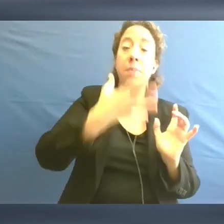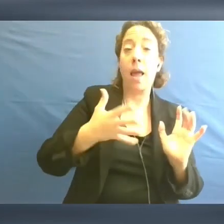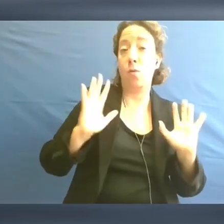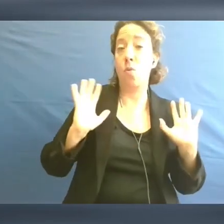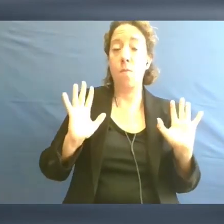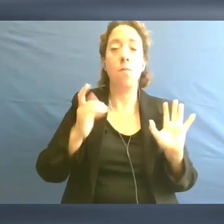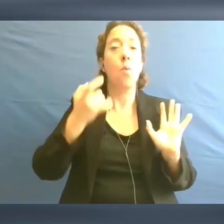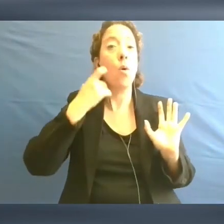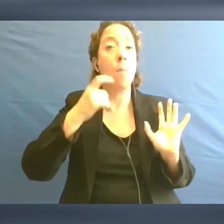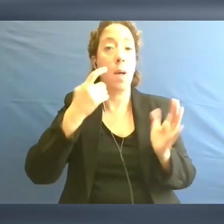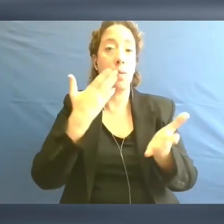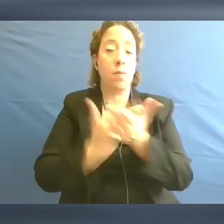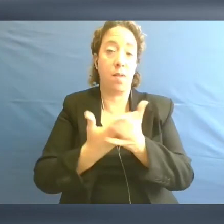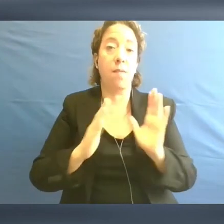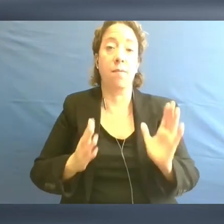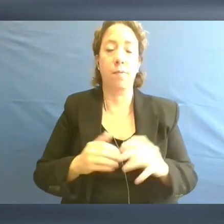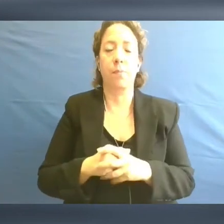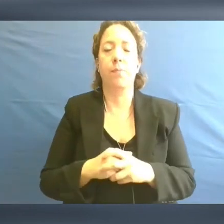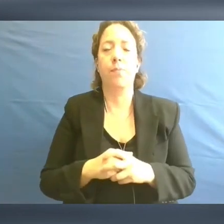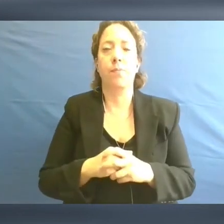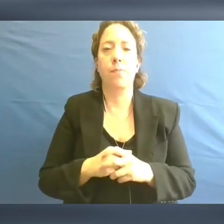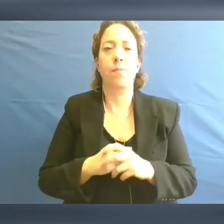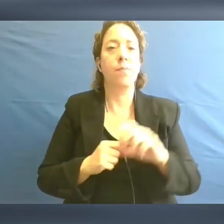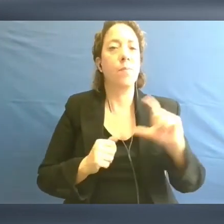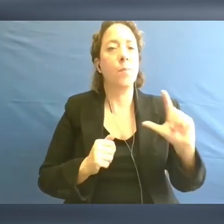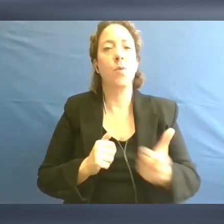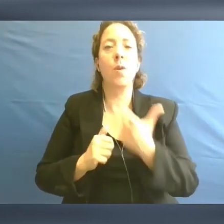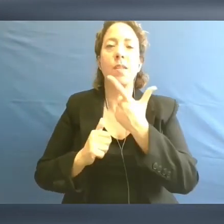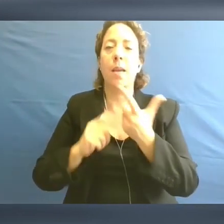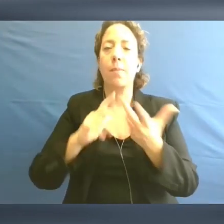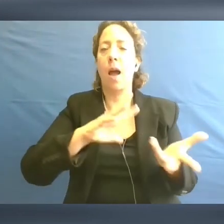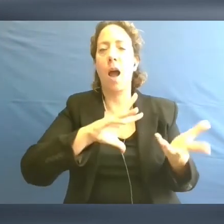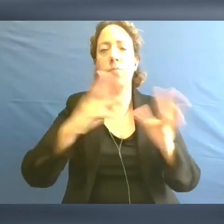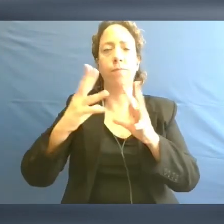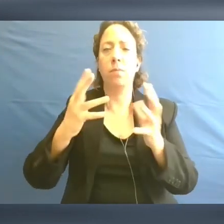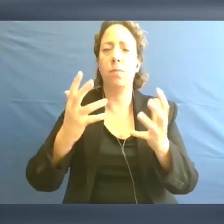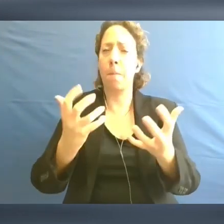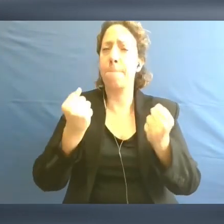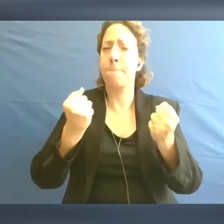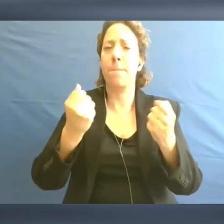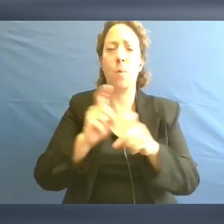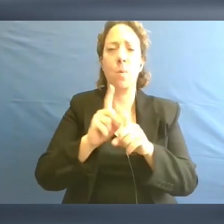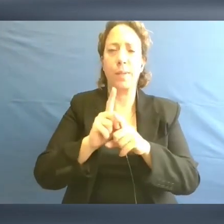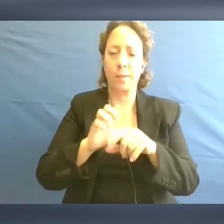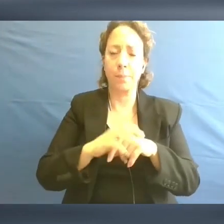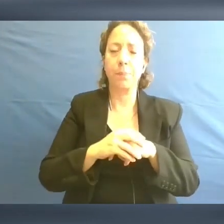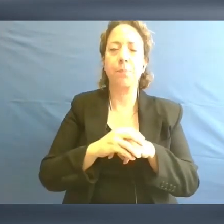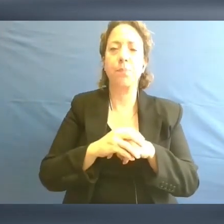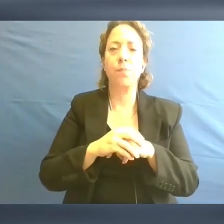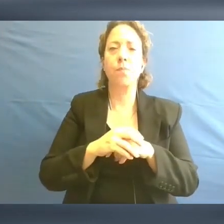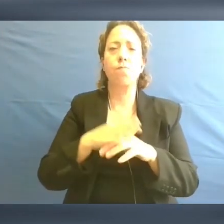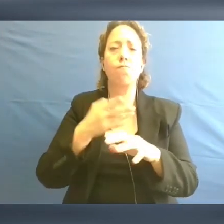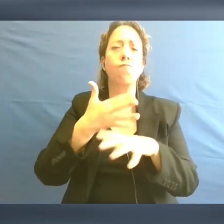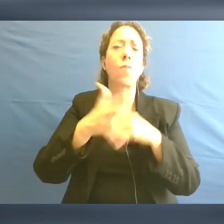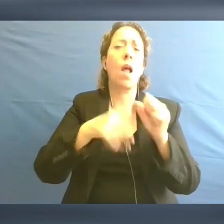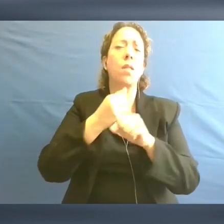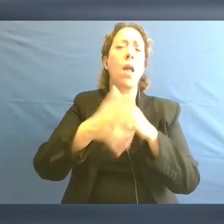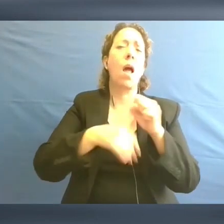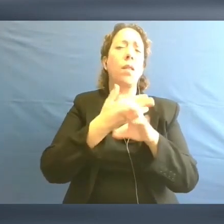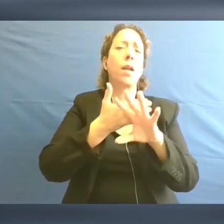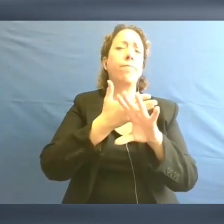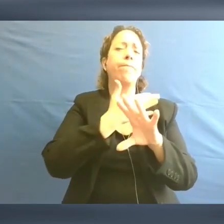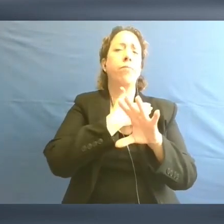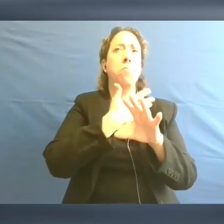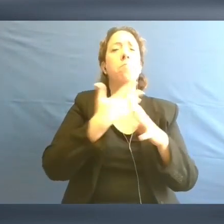constat. Deuxième changement de paradigme assez fort, il y a quelques années, et c'est souvent encore le